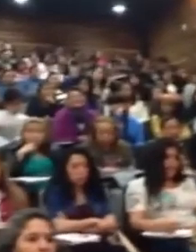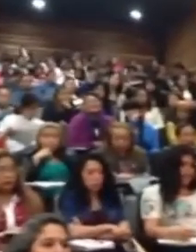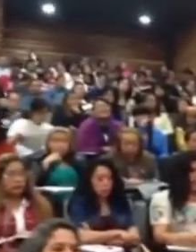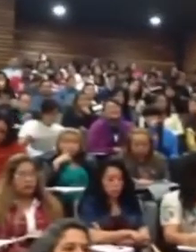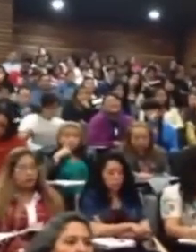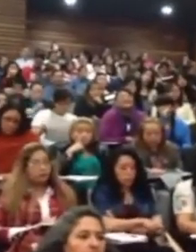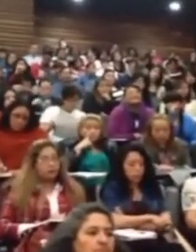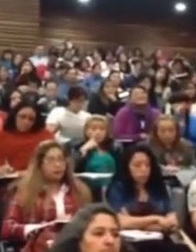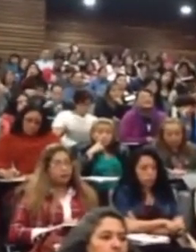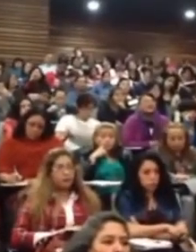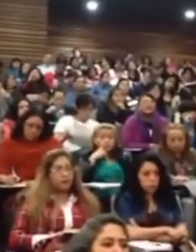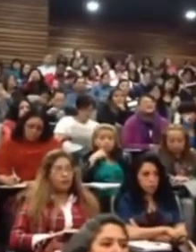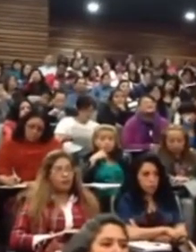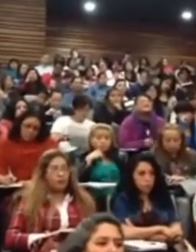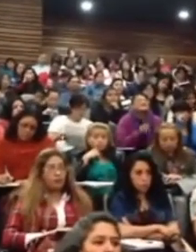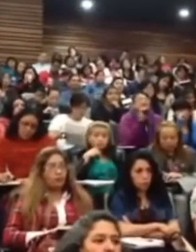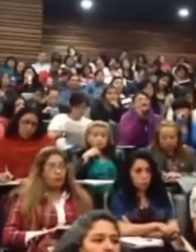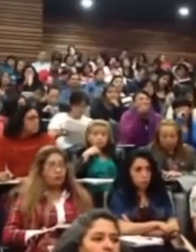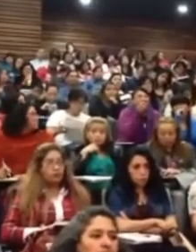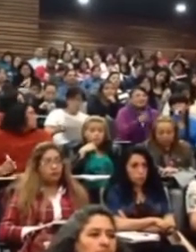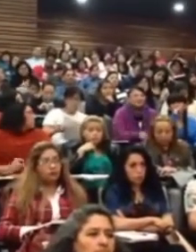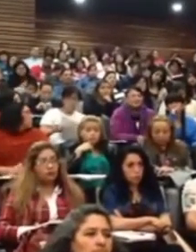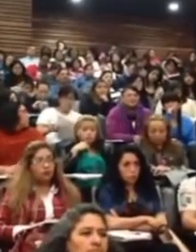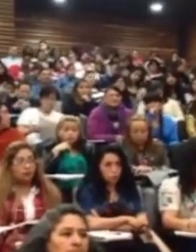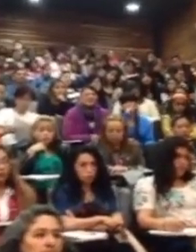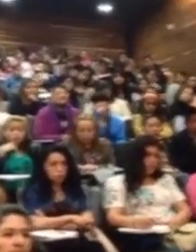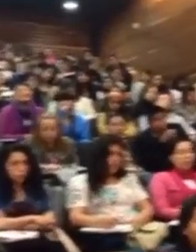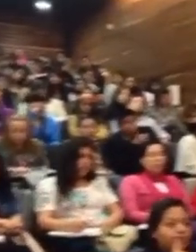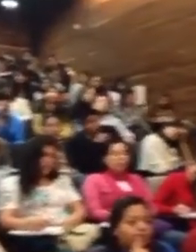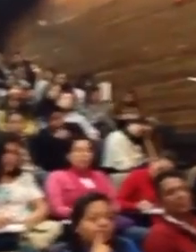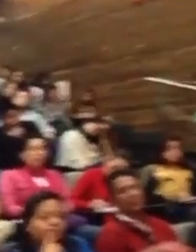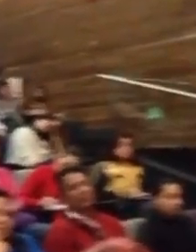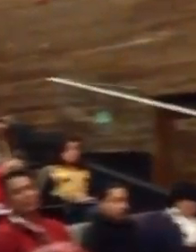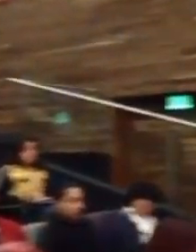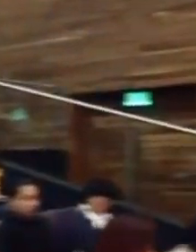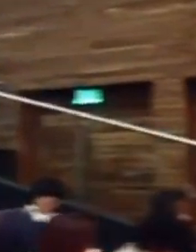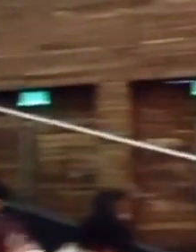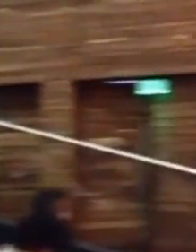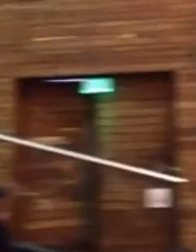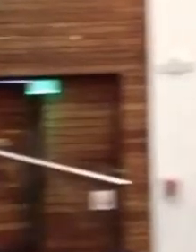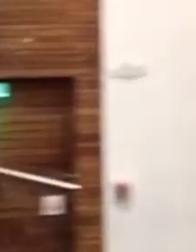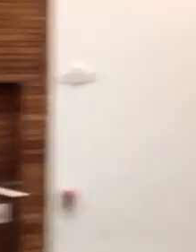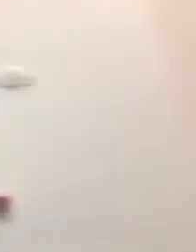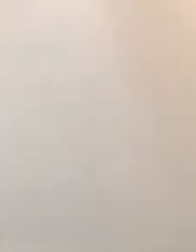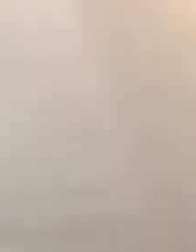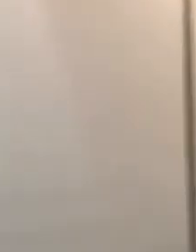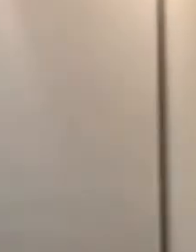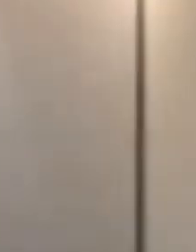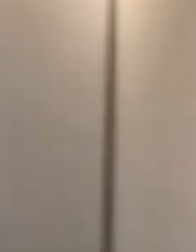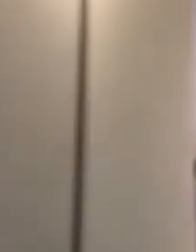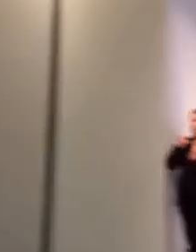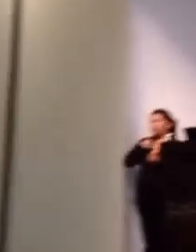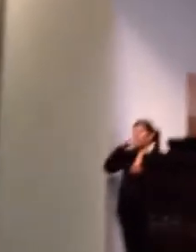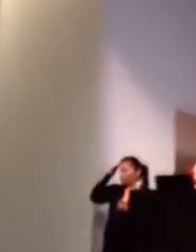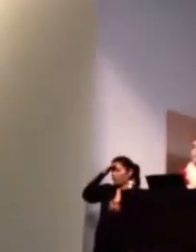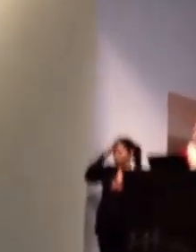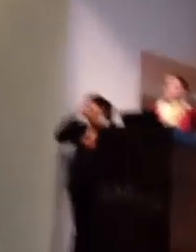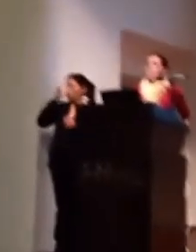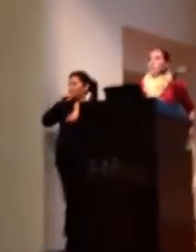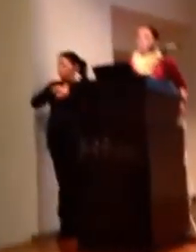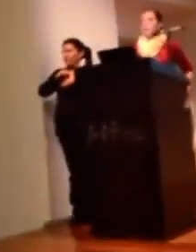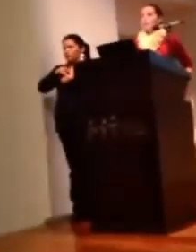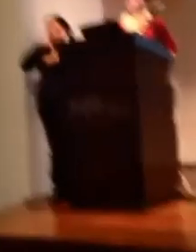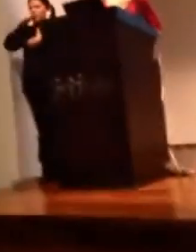problemas de que no se acuerde de las cosas o que quede con lo último. Con él me pasa al revés. Yo pienso que no está poniendo